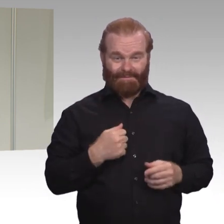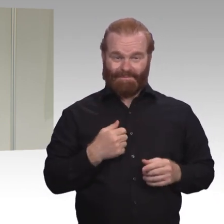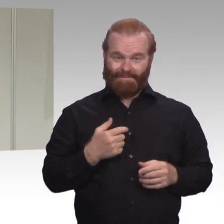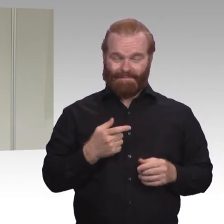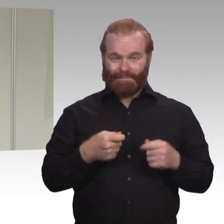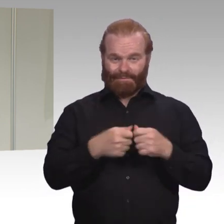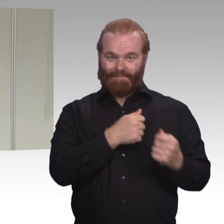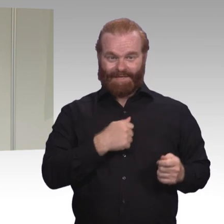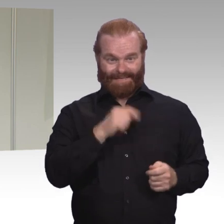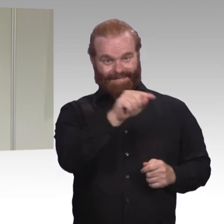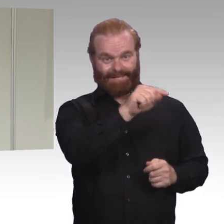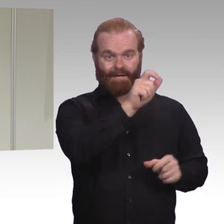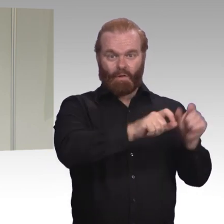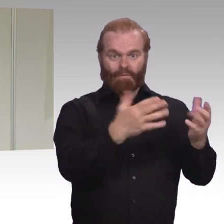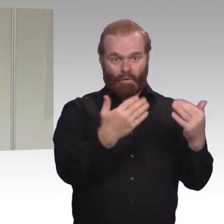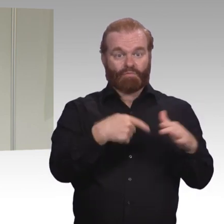für Extremisten.